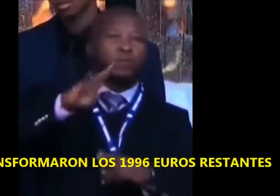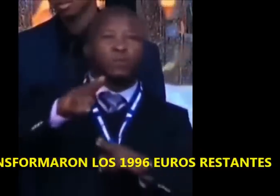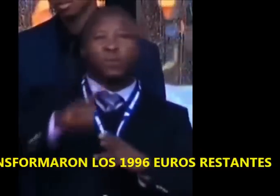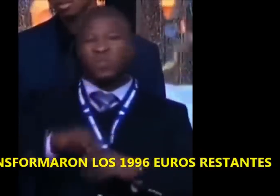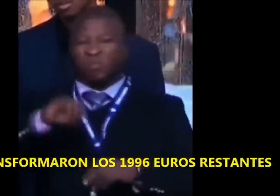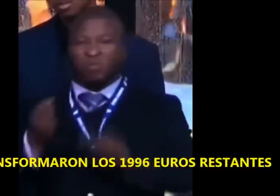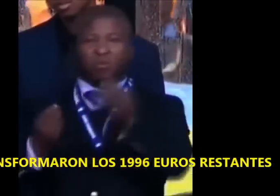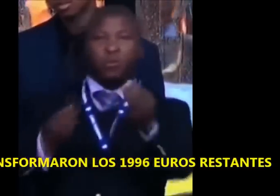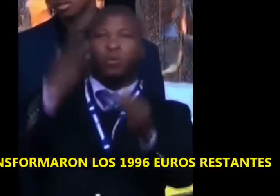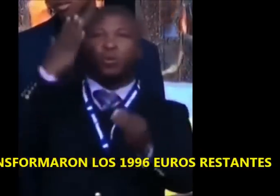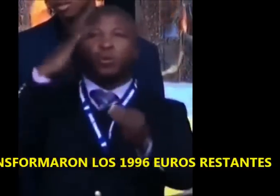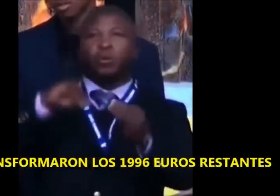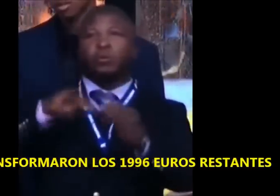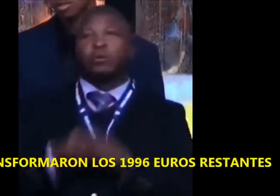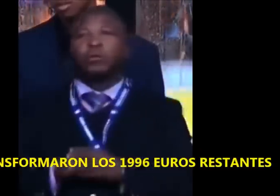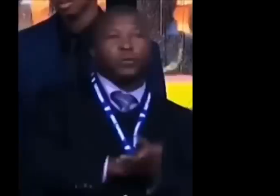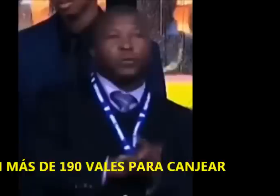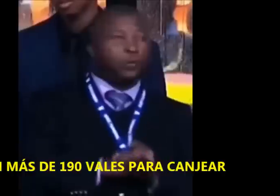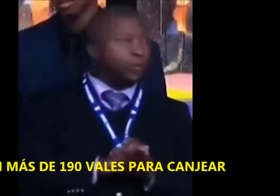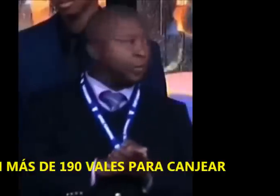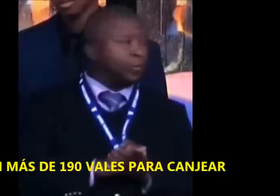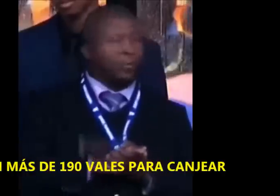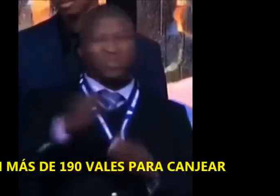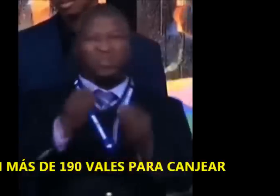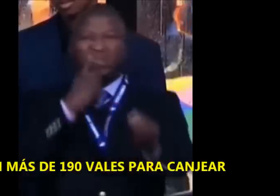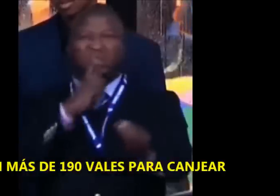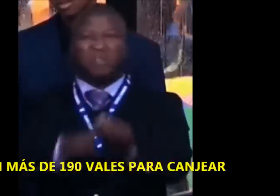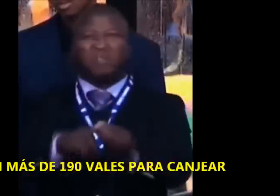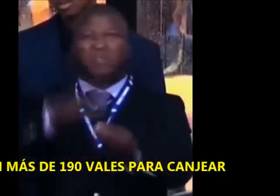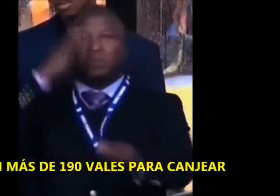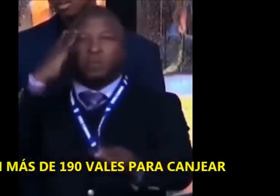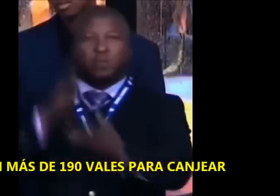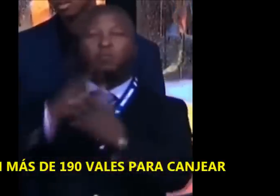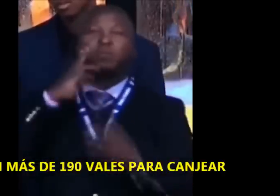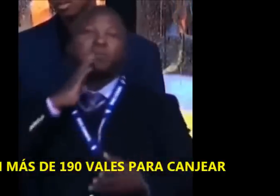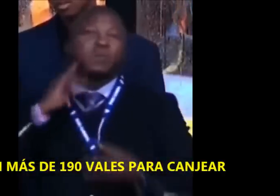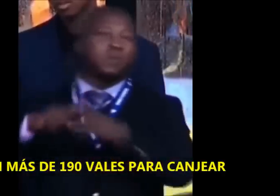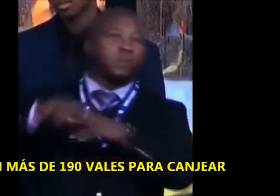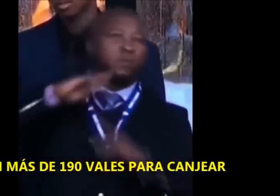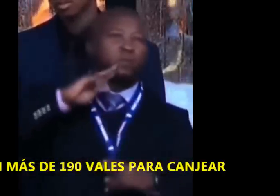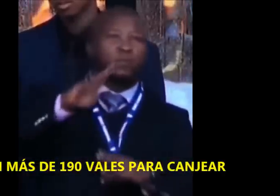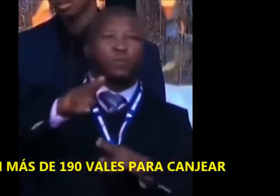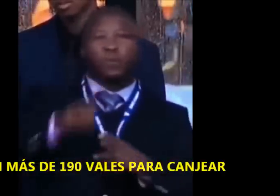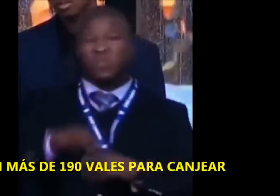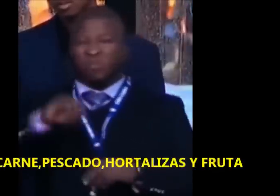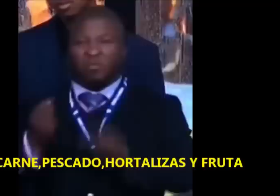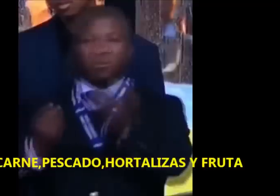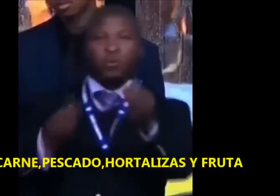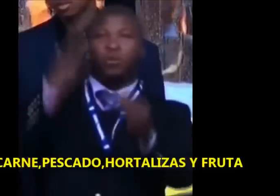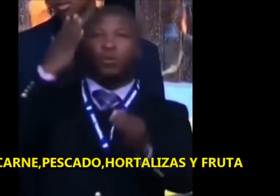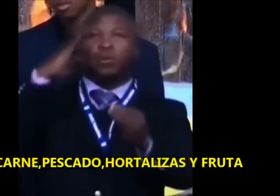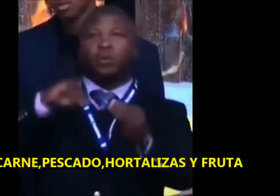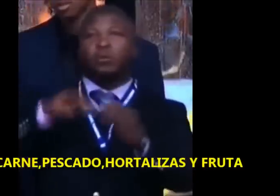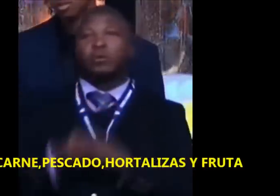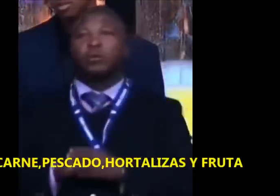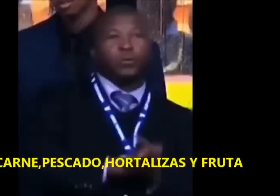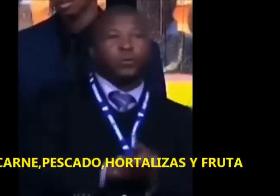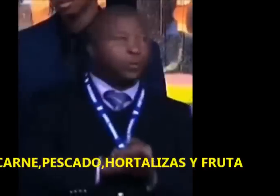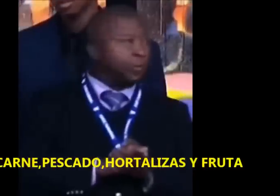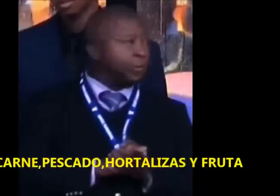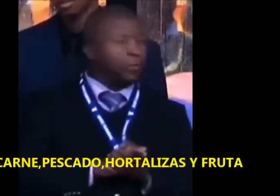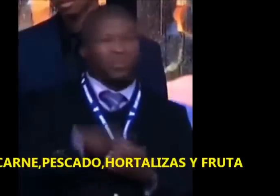Sudáfrica de nuestros sueños Una que es unidad, no racial, no